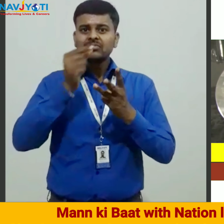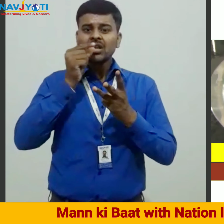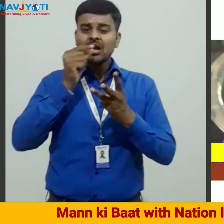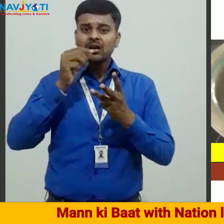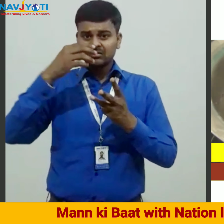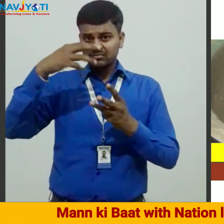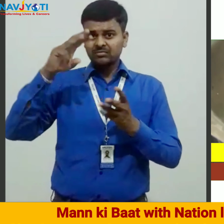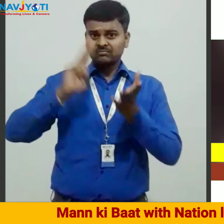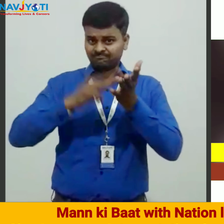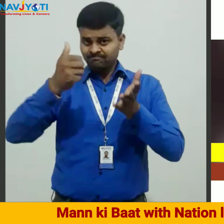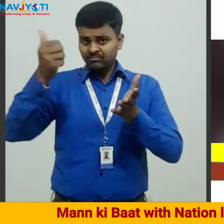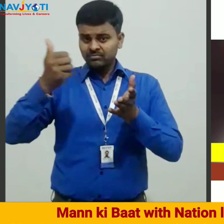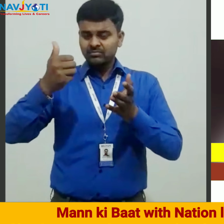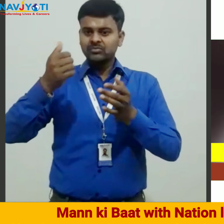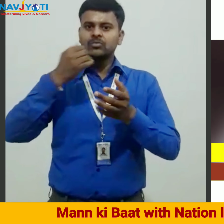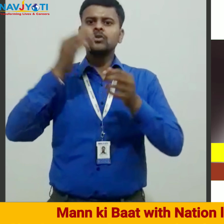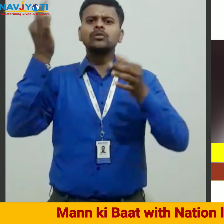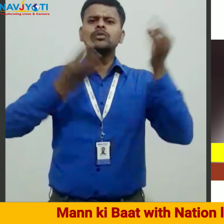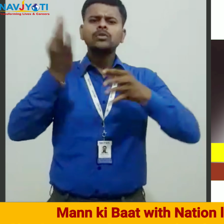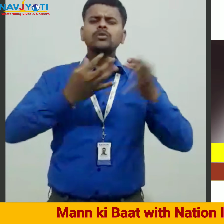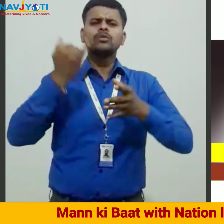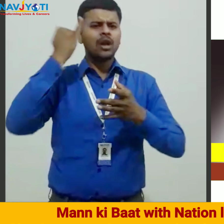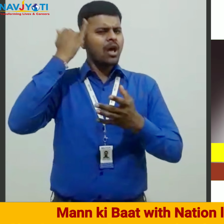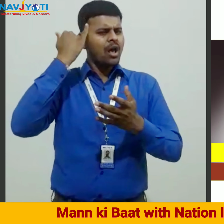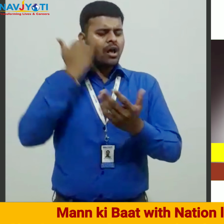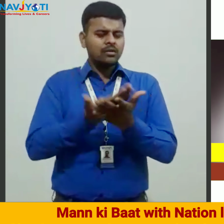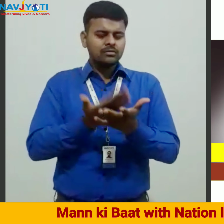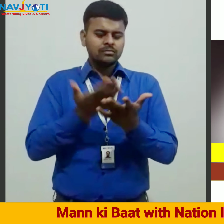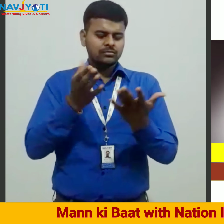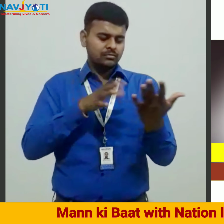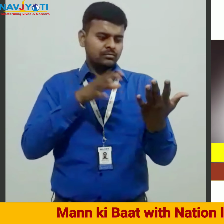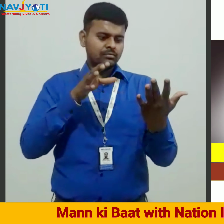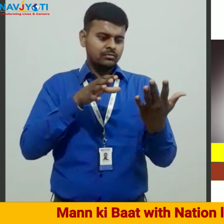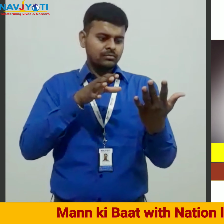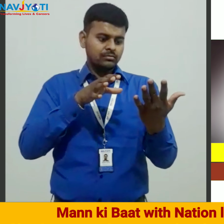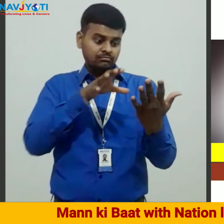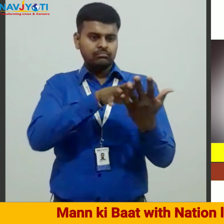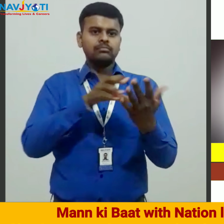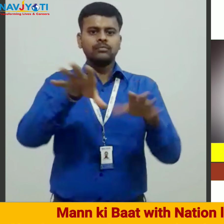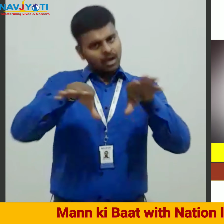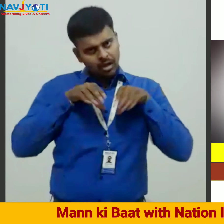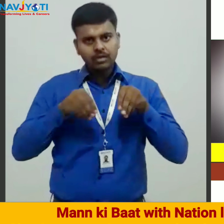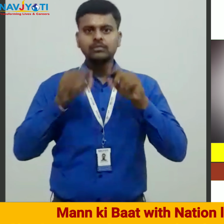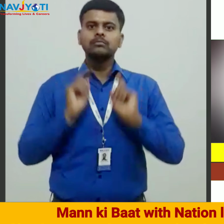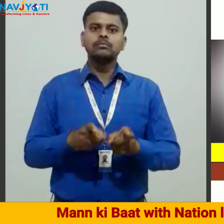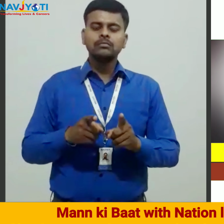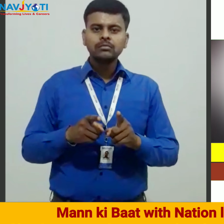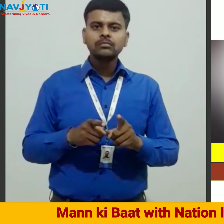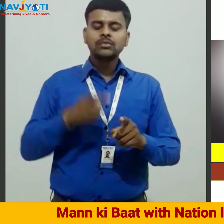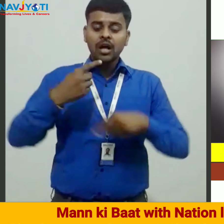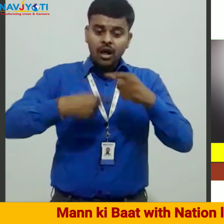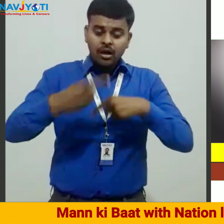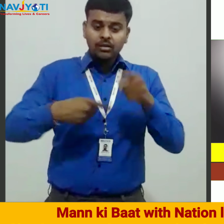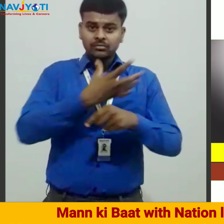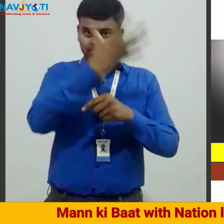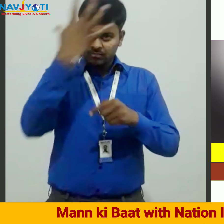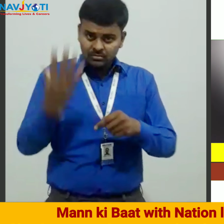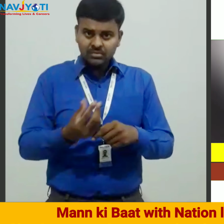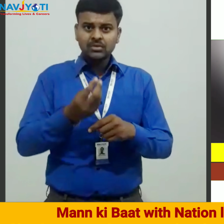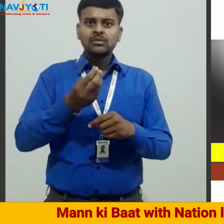आप लोग इसका प्रयोग जरूर कर रहे होंगे। गर्म पानी, काढ़ा और जो अन्य दिशा